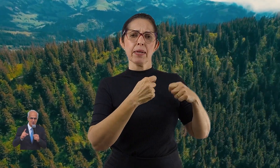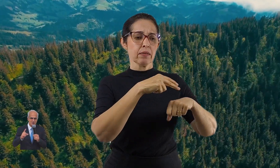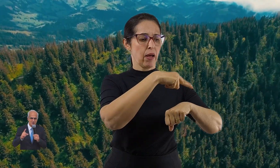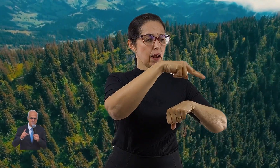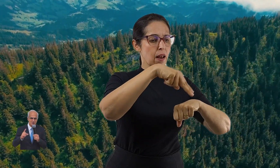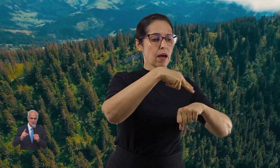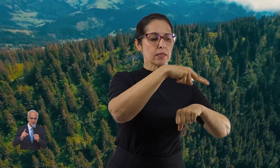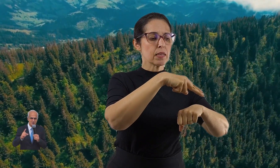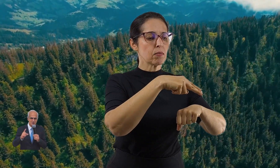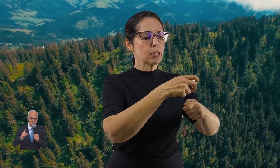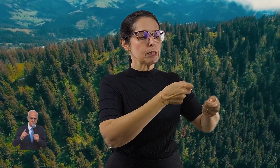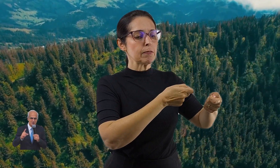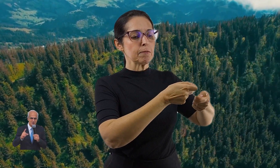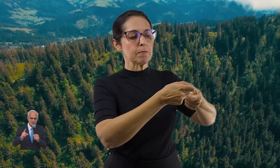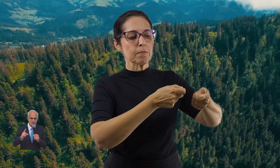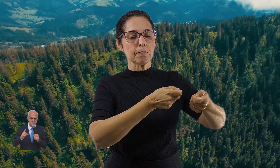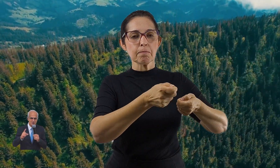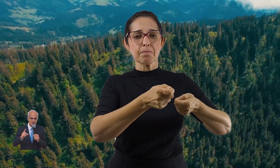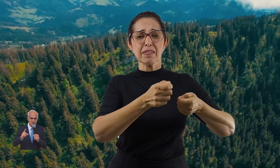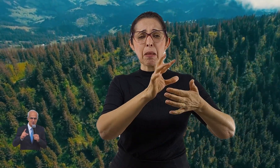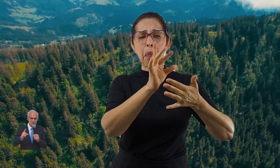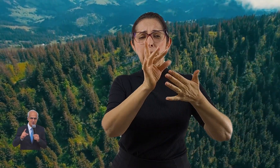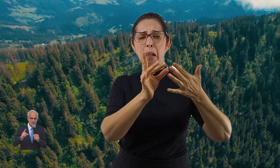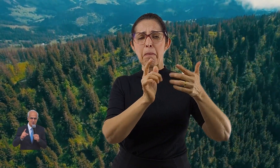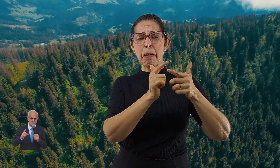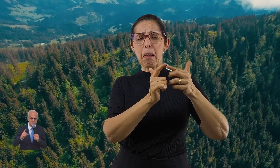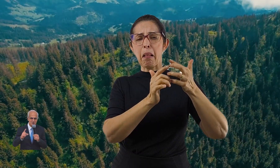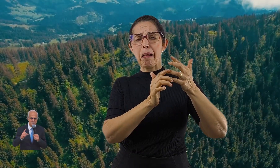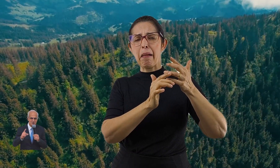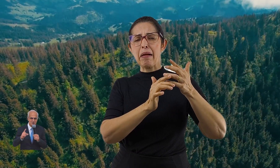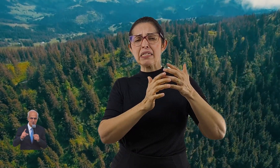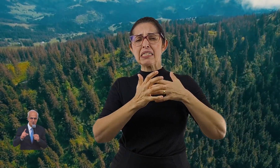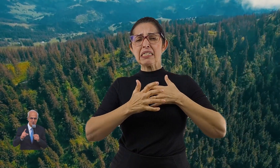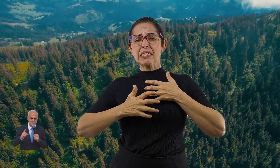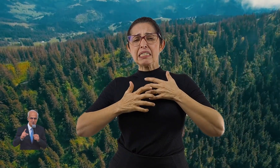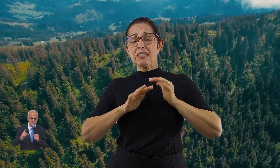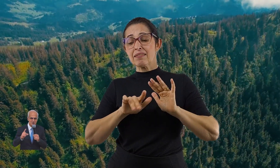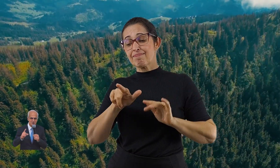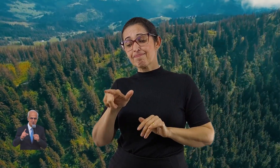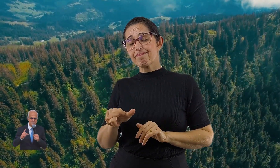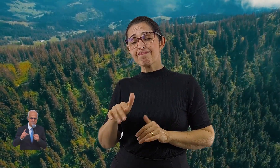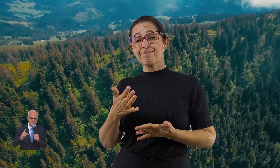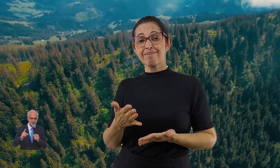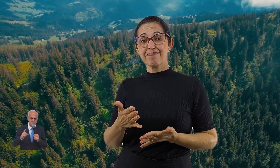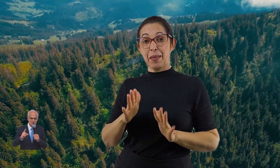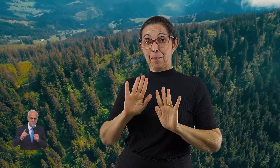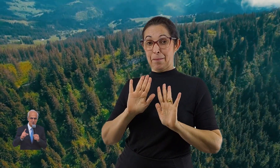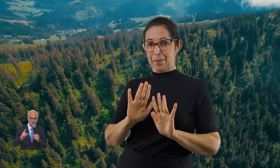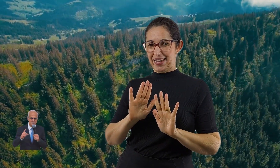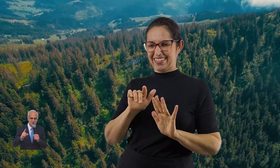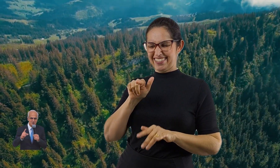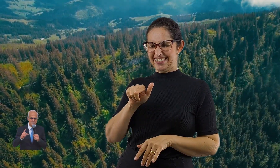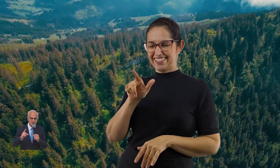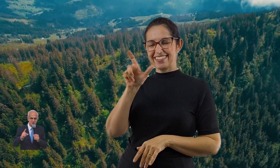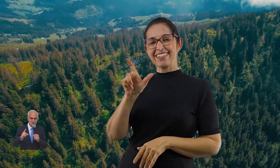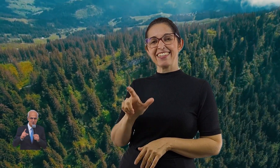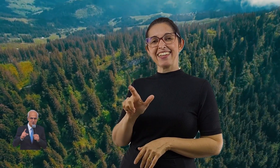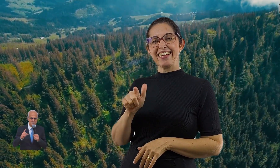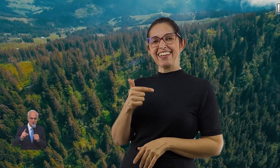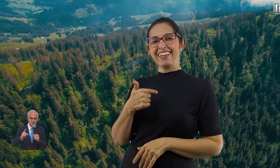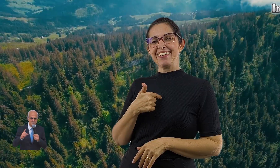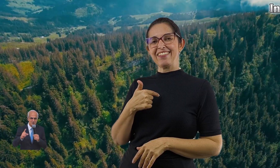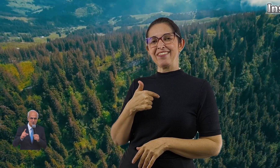toda aquela nação, tantos problemas, tantas aflições. Mas Davi descobriu uma coisa: a